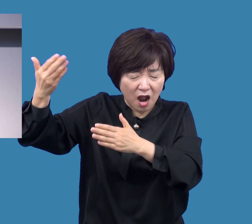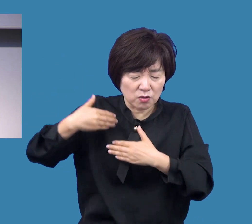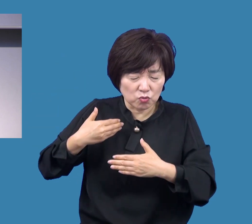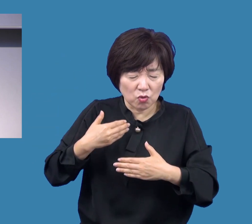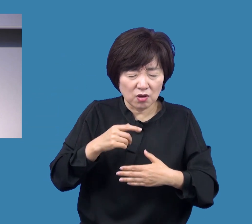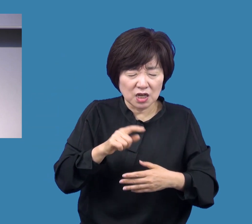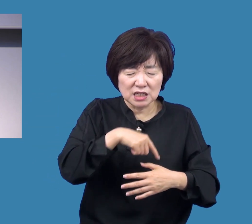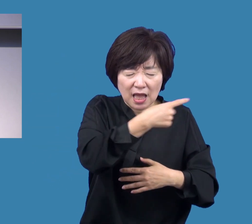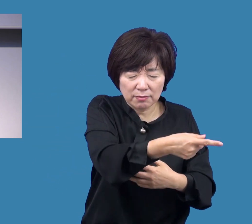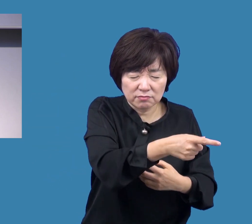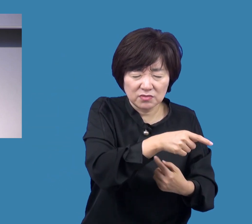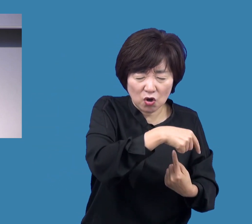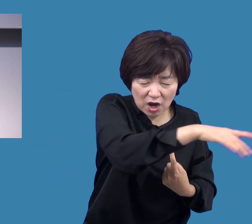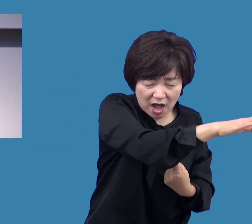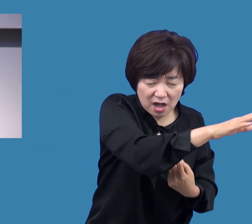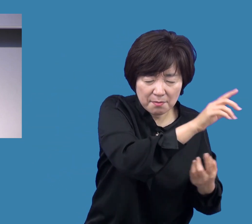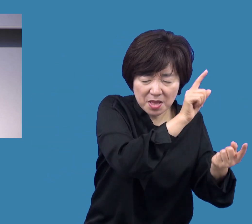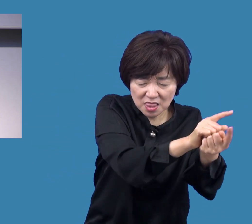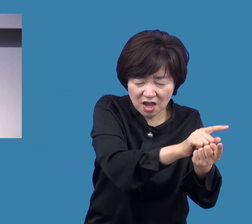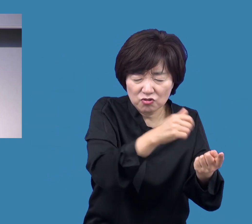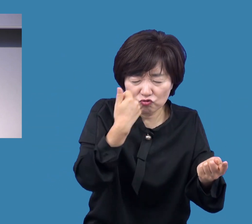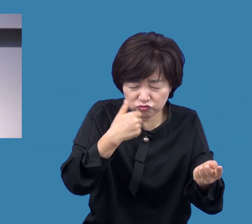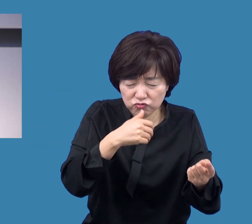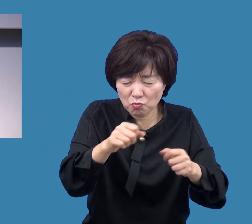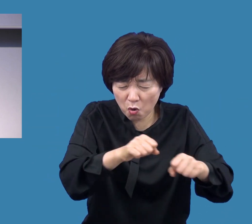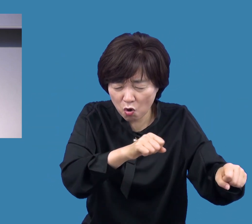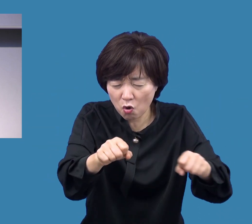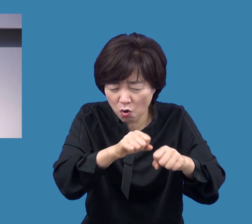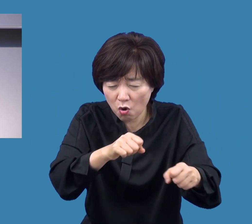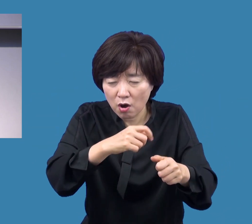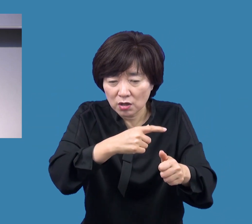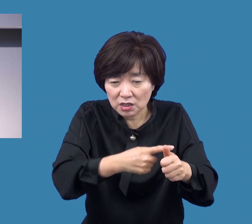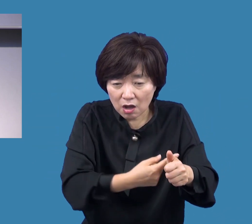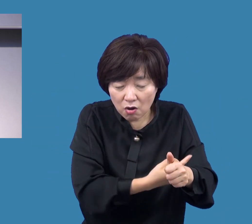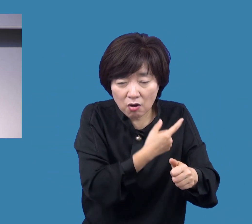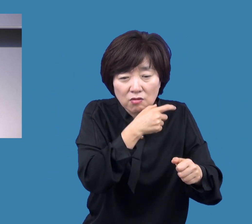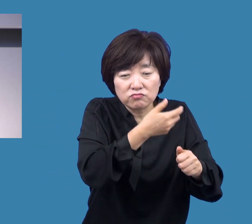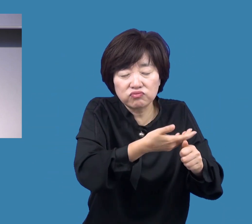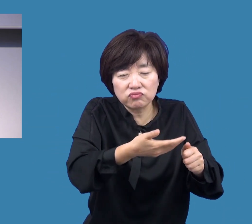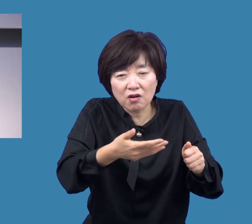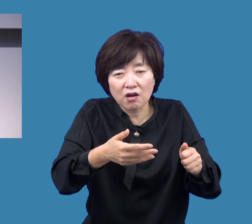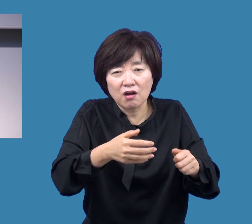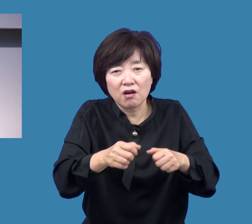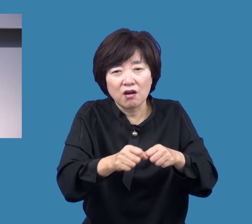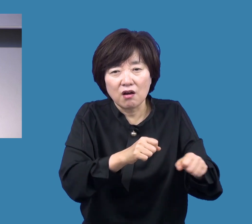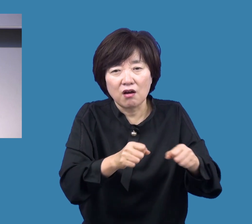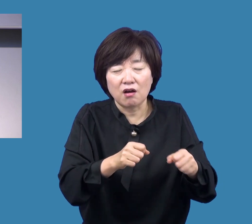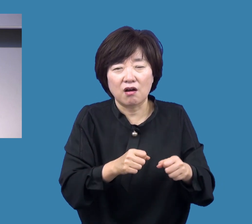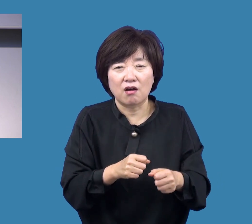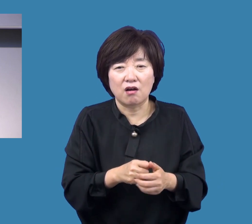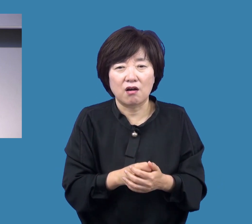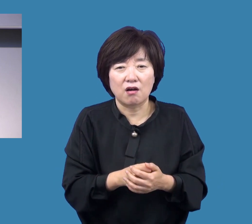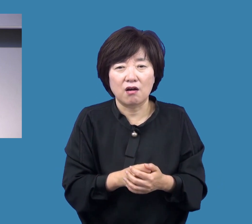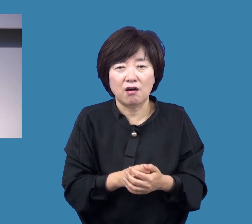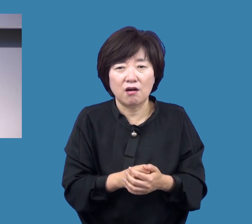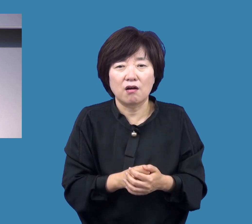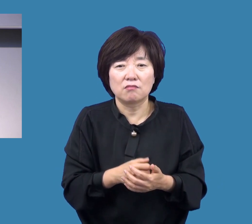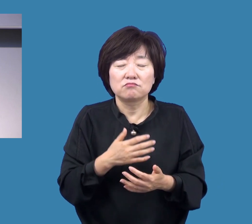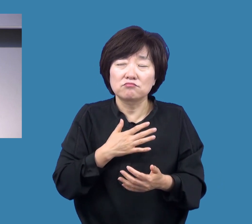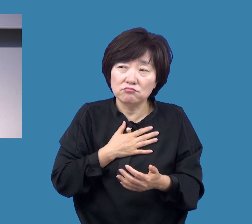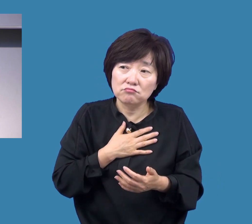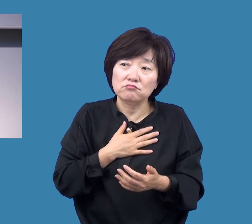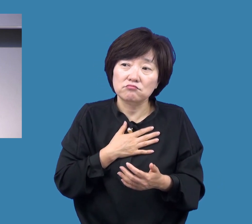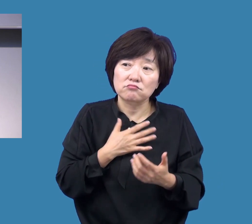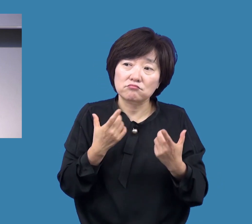돼. 근데 이게요, 너무 자연스럽게 와서 나는 그게 뭔지를 몰랐어요. 그냥 내가